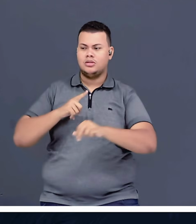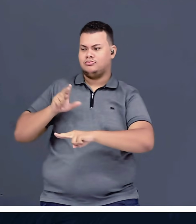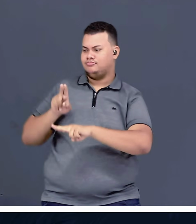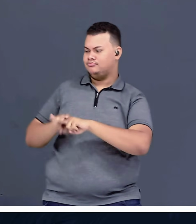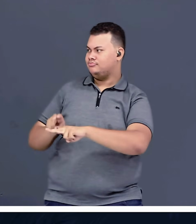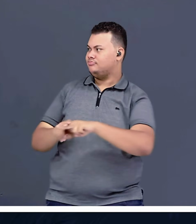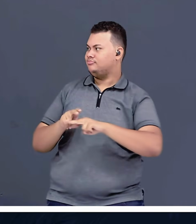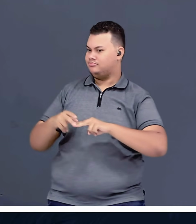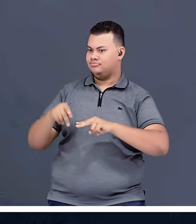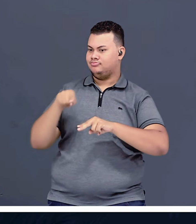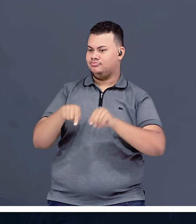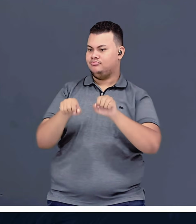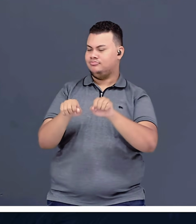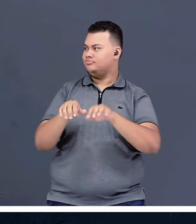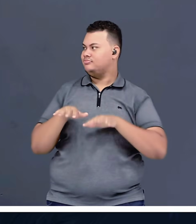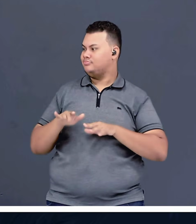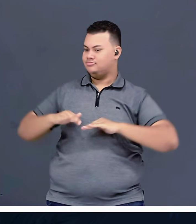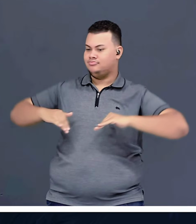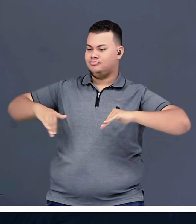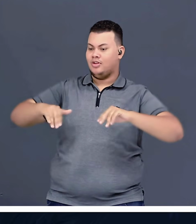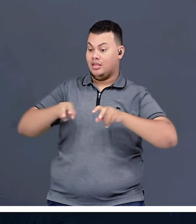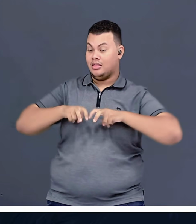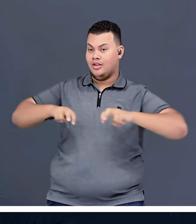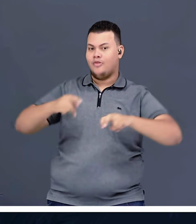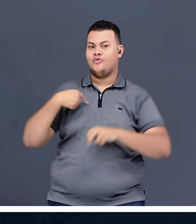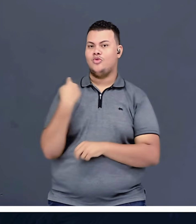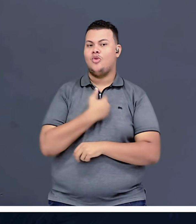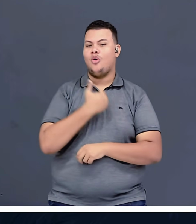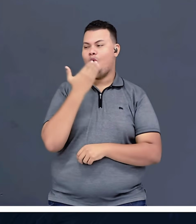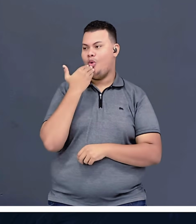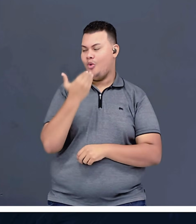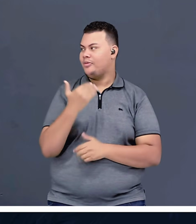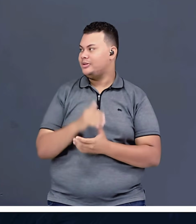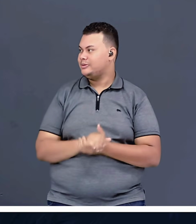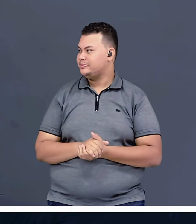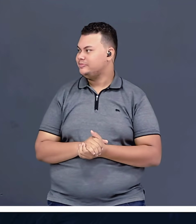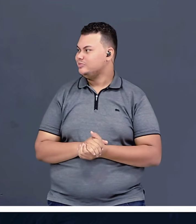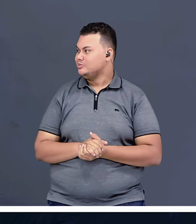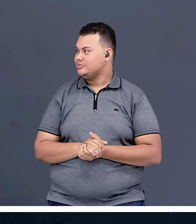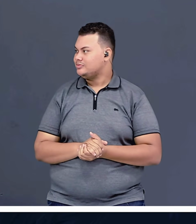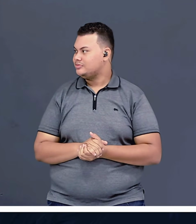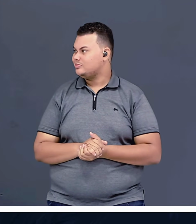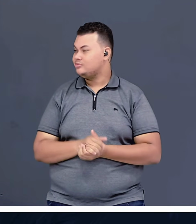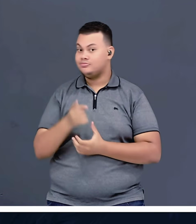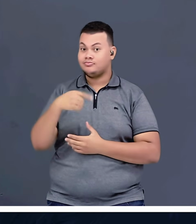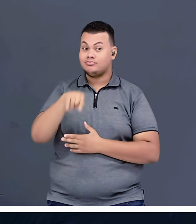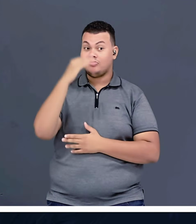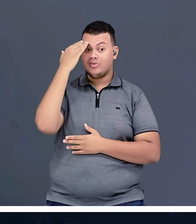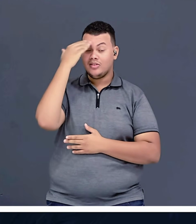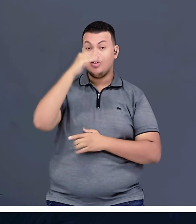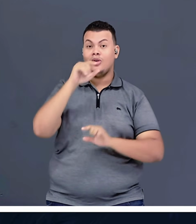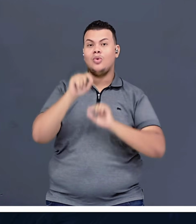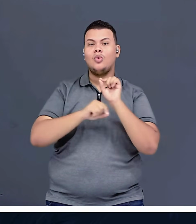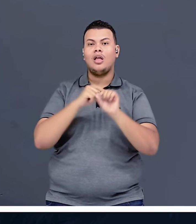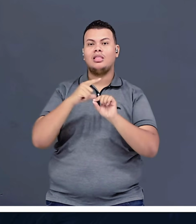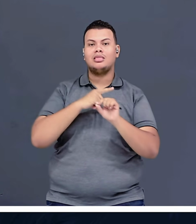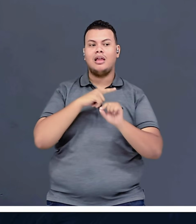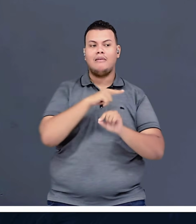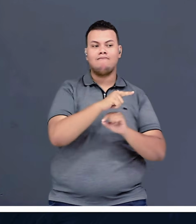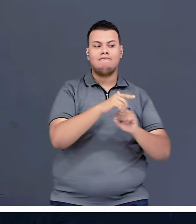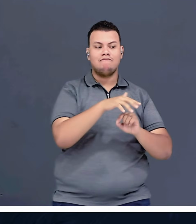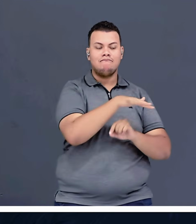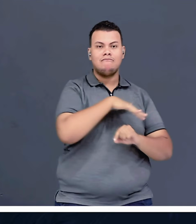mesa e todos comeram. Você entende o que é cenário de